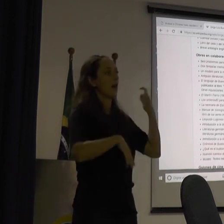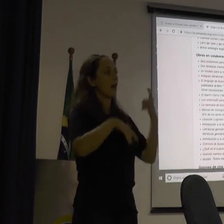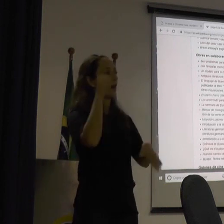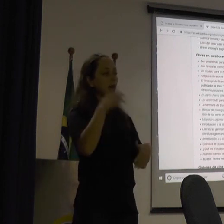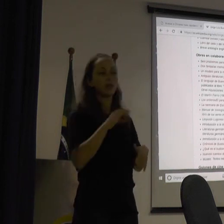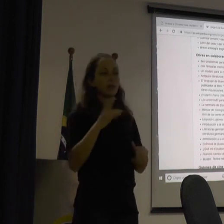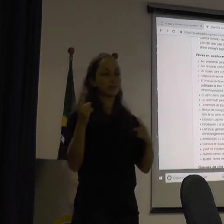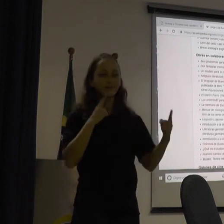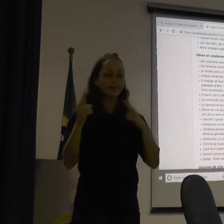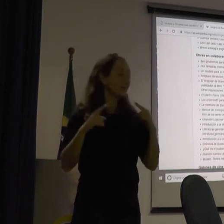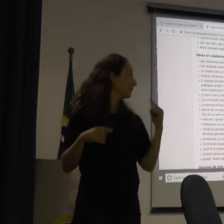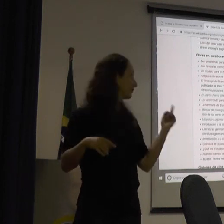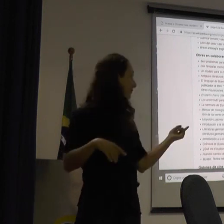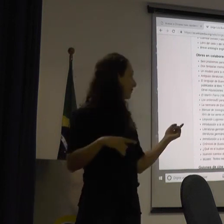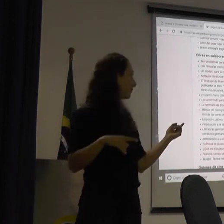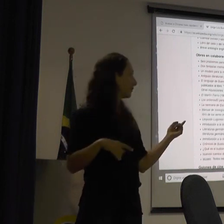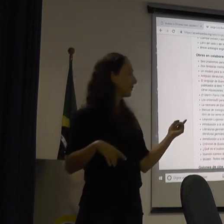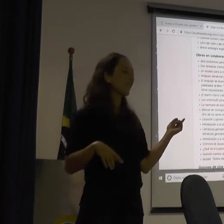estava fugindo da Brasília,